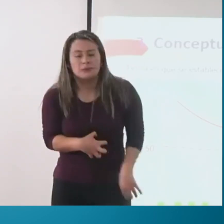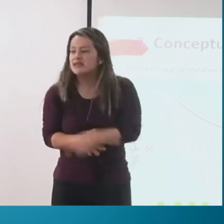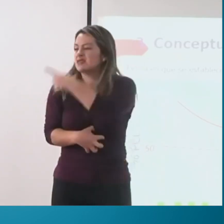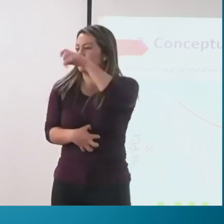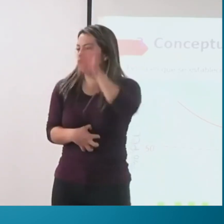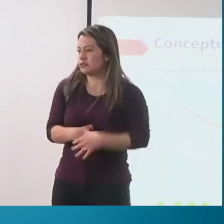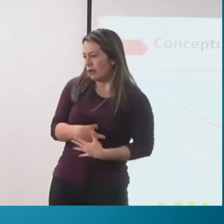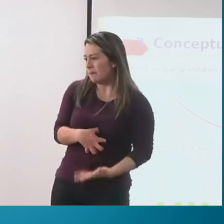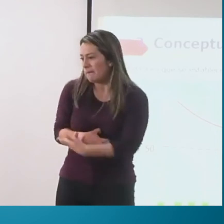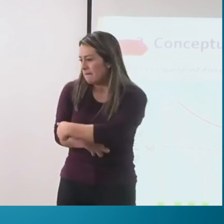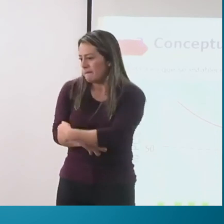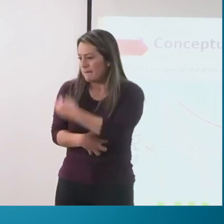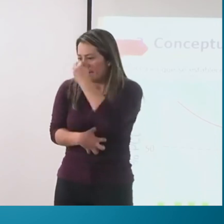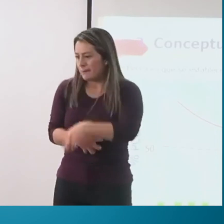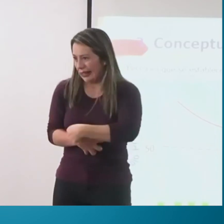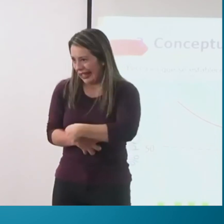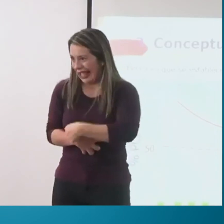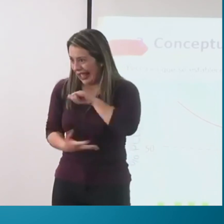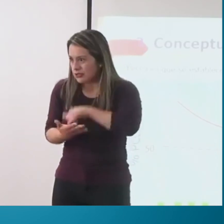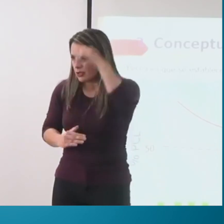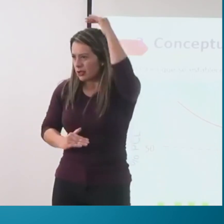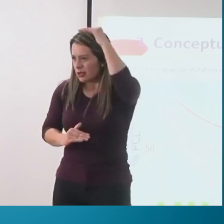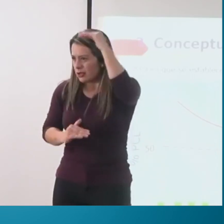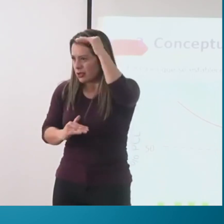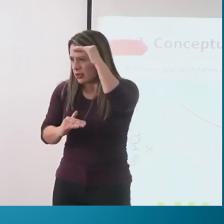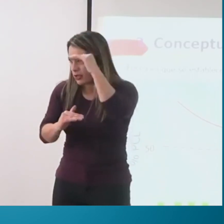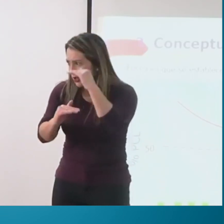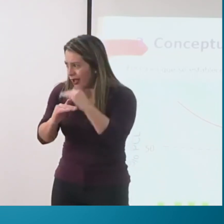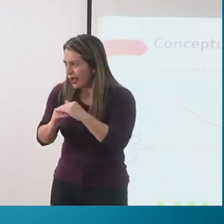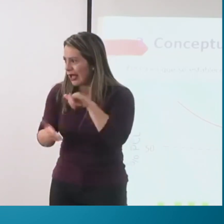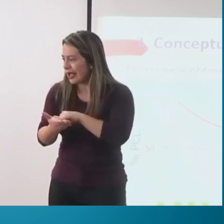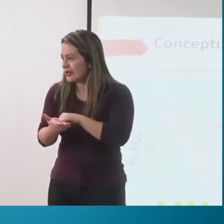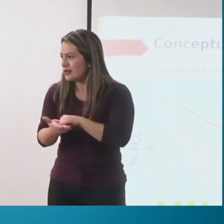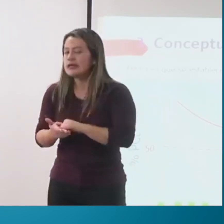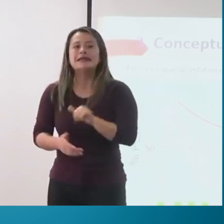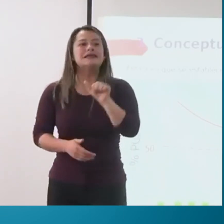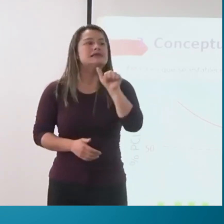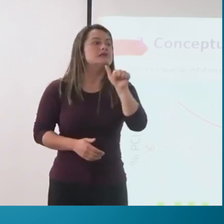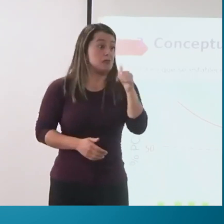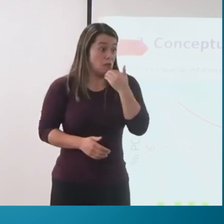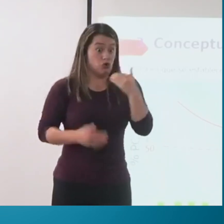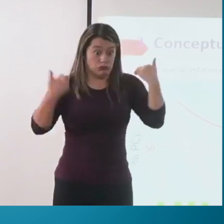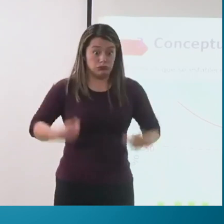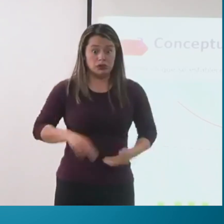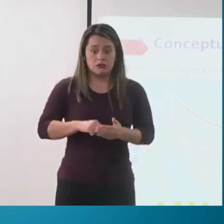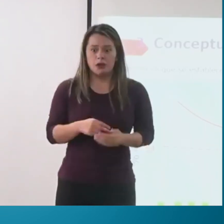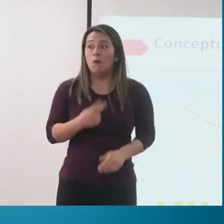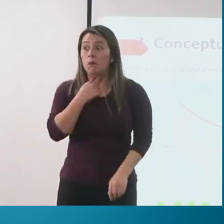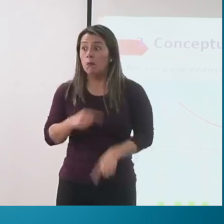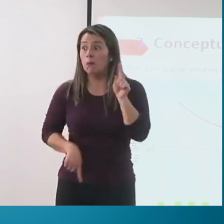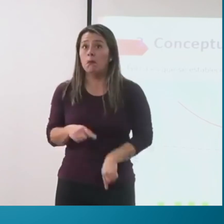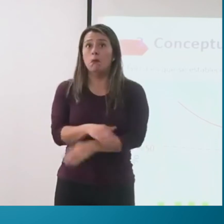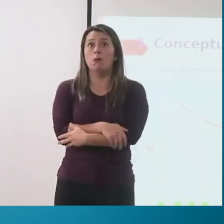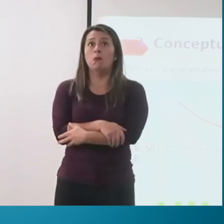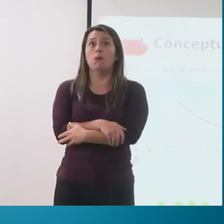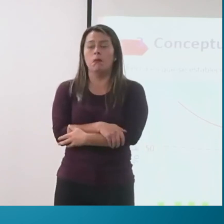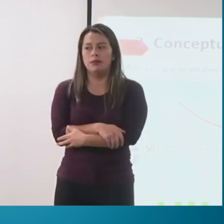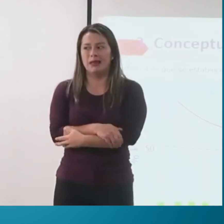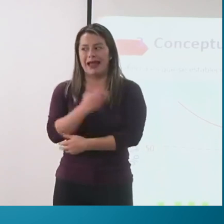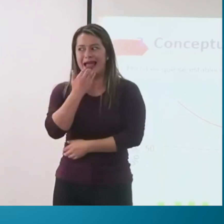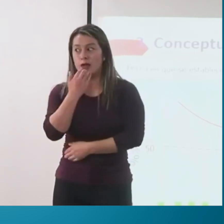tener 1000, 2000, 10.000 días de incapacidad y eso no quiere decir que yo tenga una condición de invalidez. Es inválido el que sobrepasa